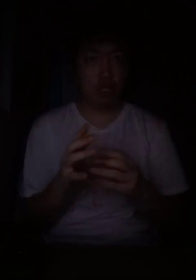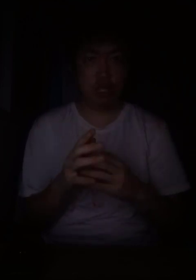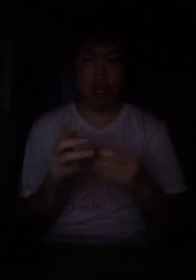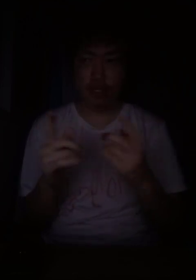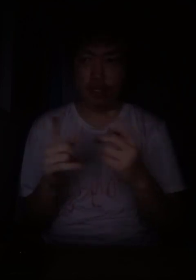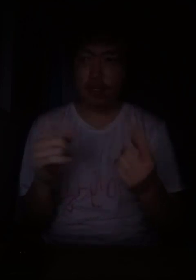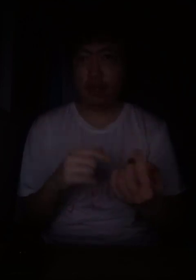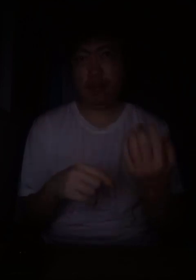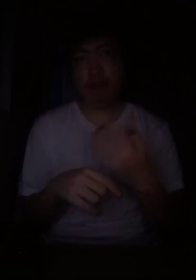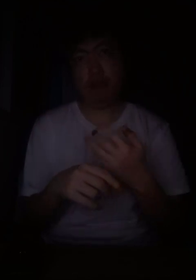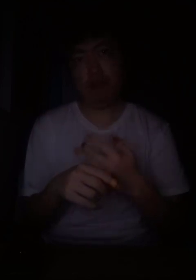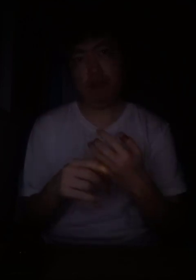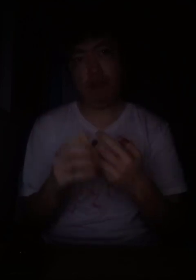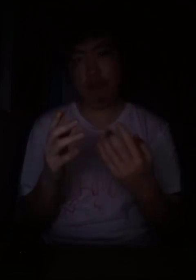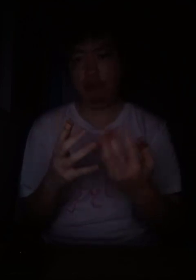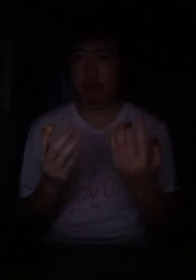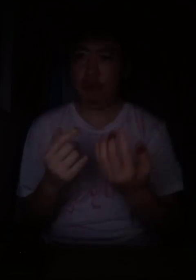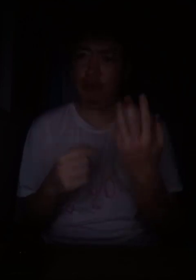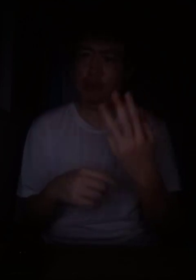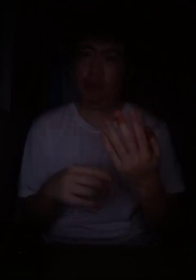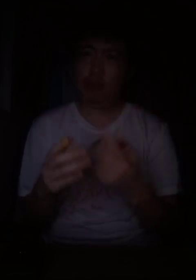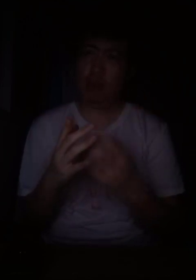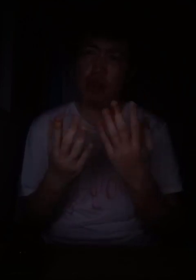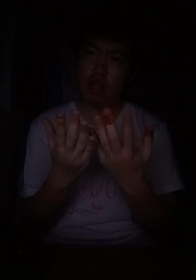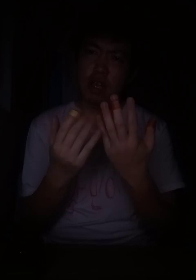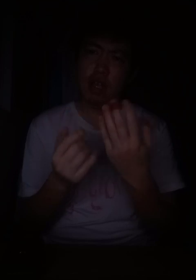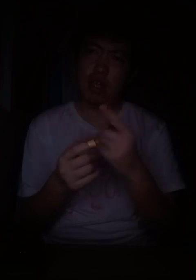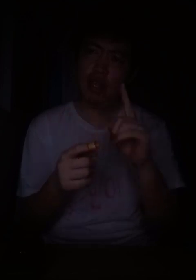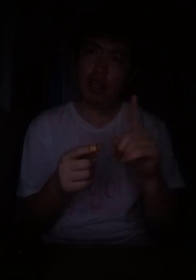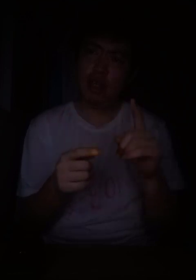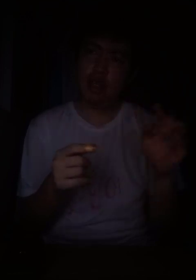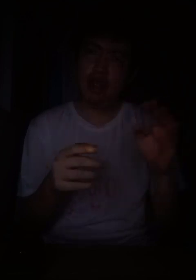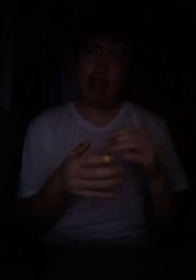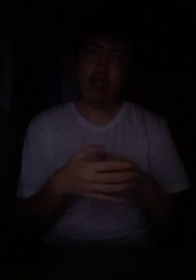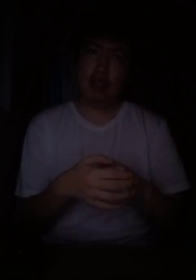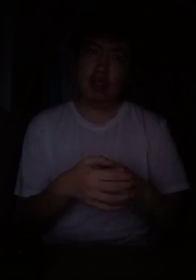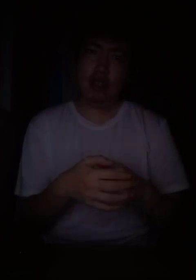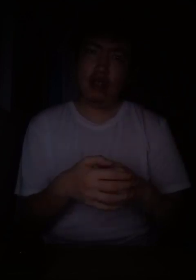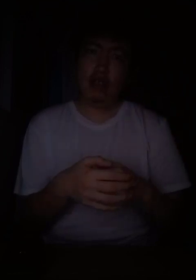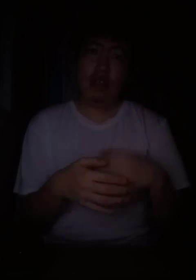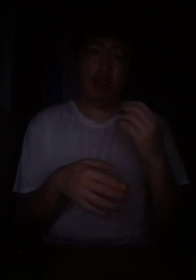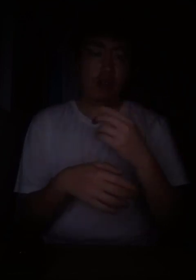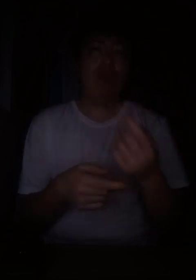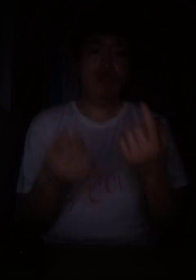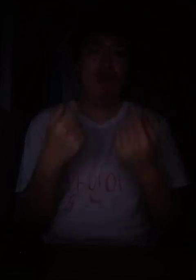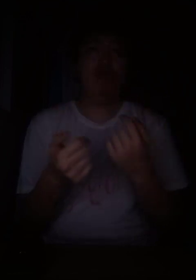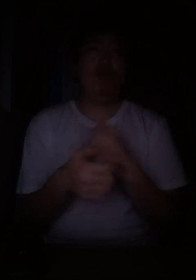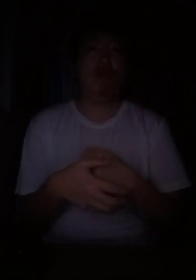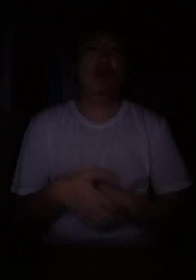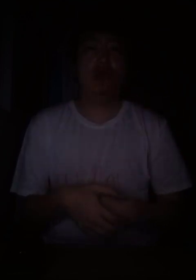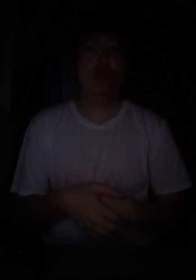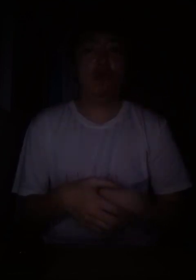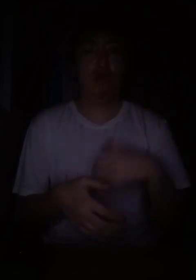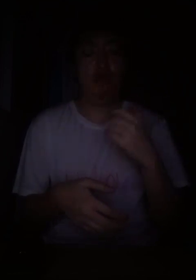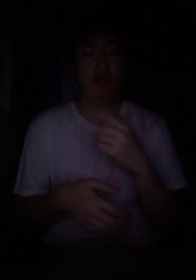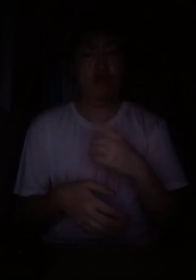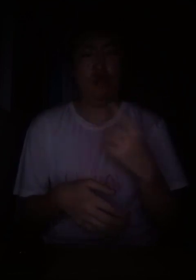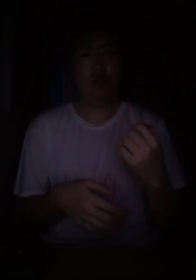네. 15마리, 그러니까 네, 15마리를 네. 저희가 구출을 했습니다. 네. 예, 몰수하도록 저희가 요구해서